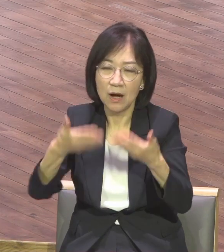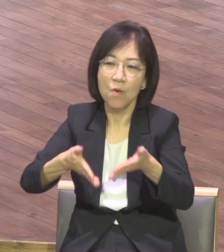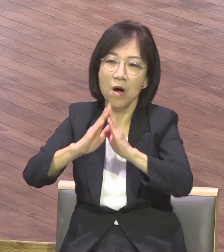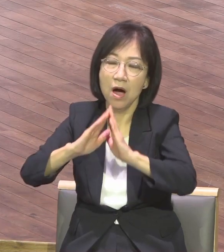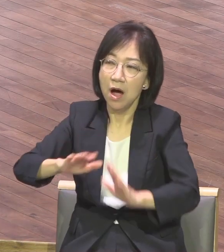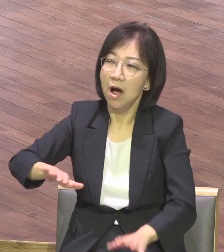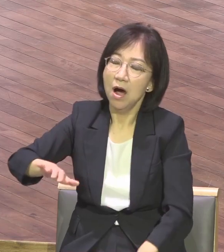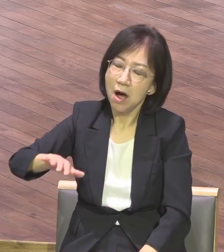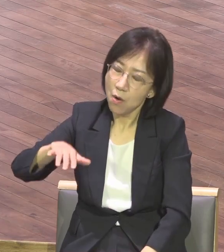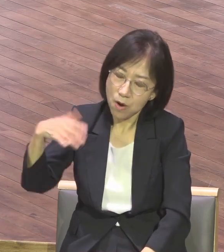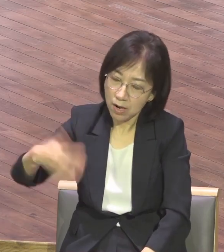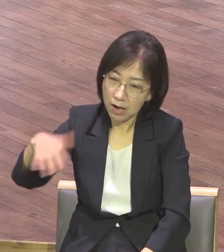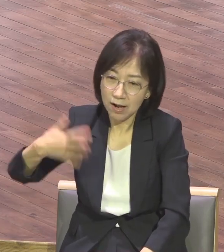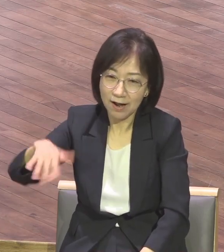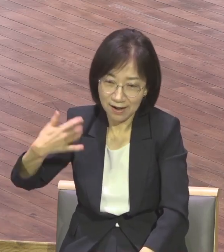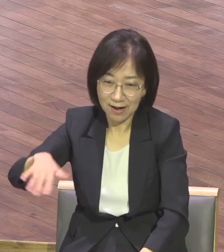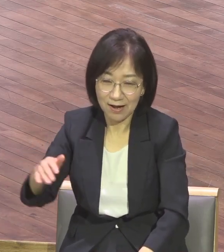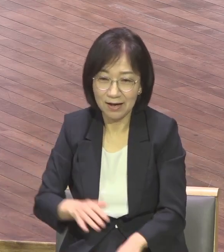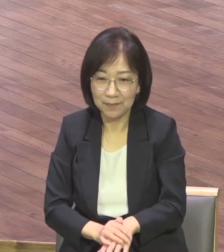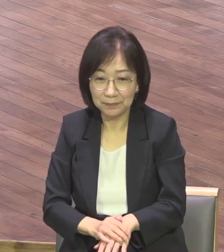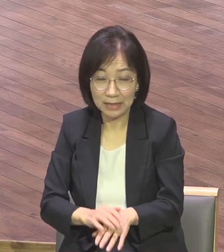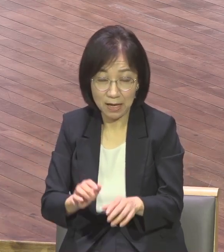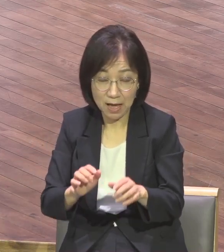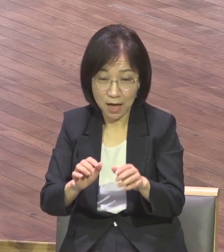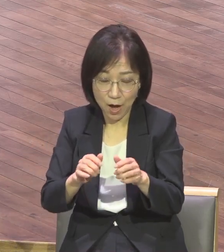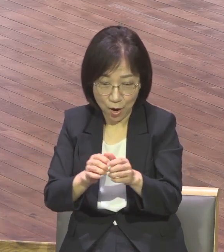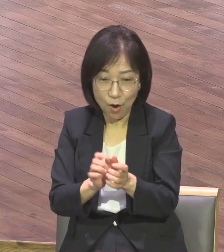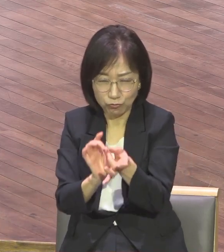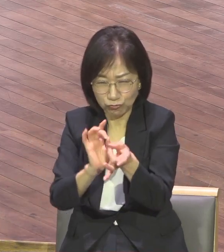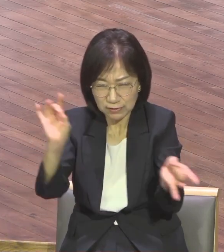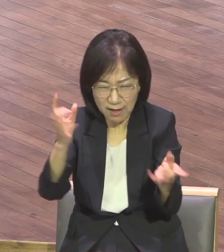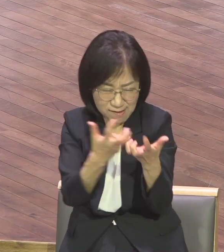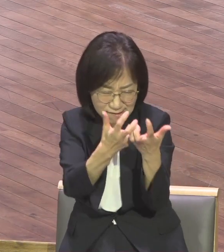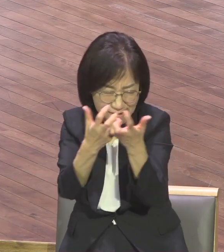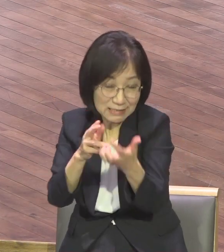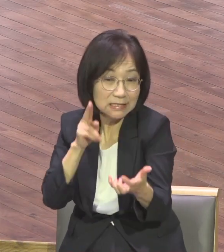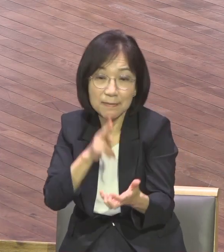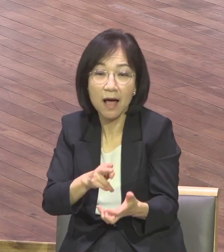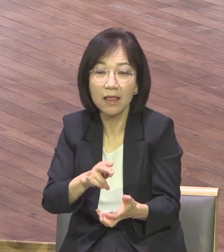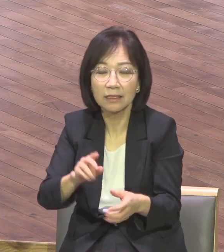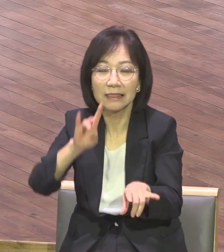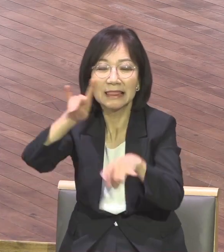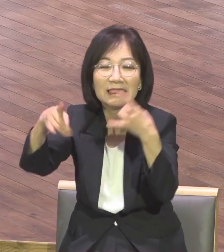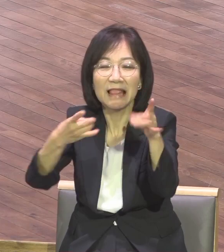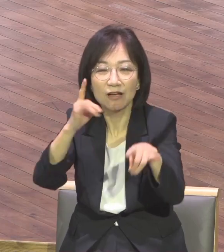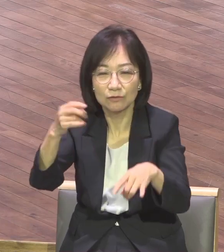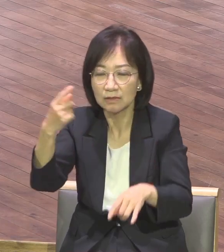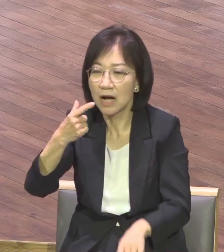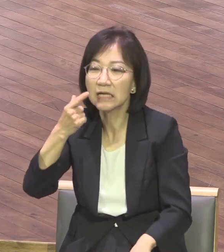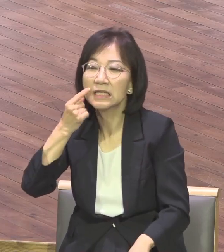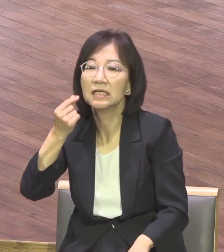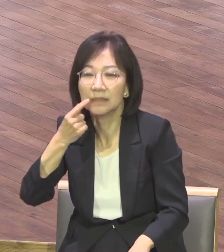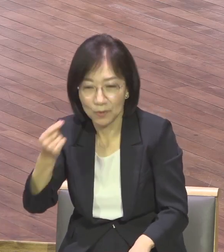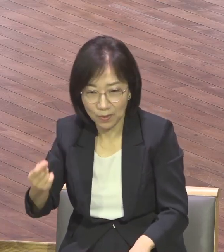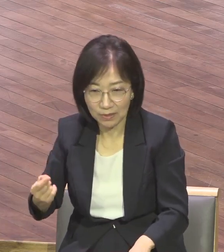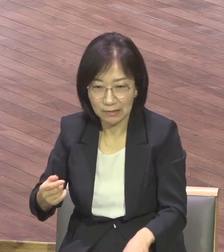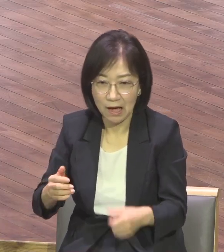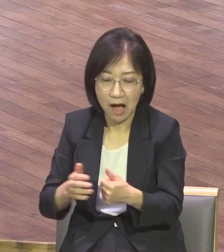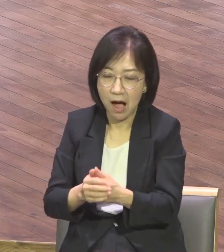그러니까 그 현장에 복음 가지면 된다는 것을 보여주고 있는 거예요. 지금 복음 가지면 선교들